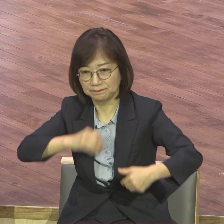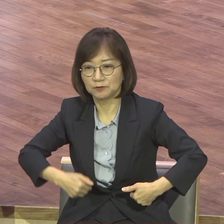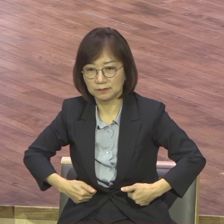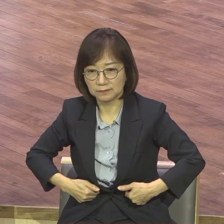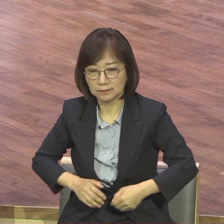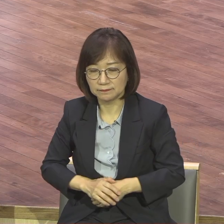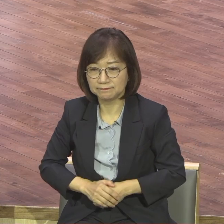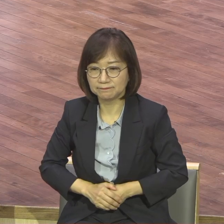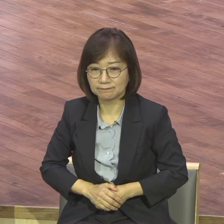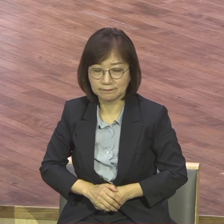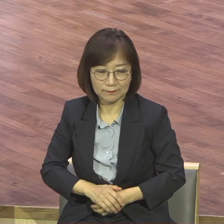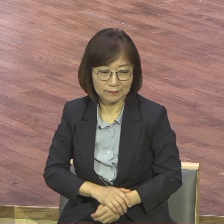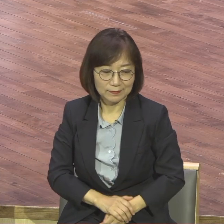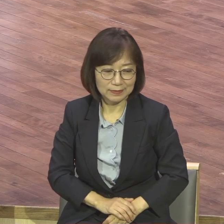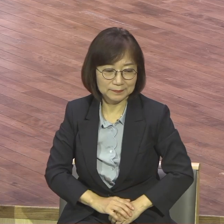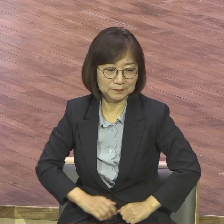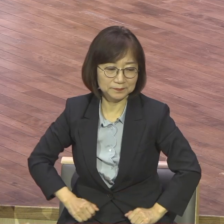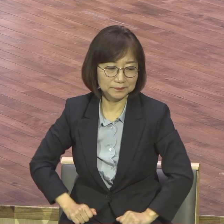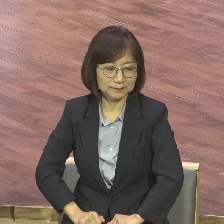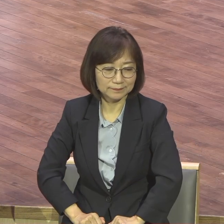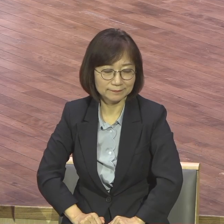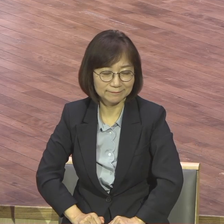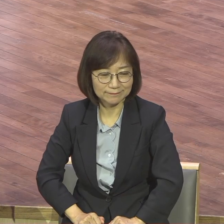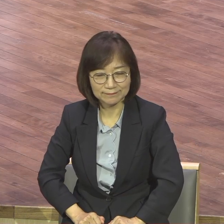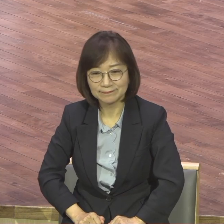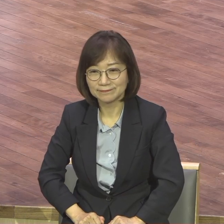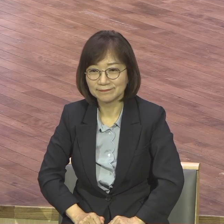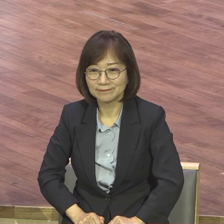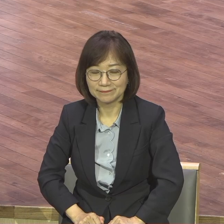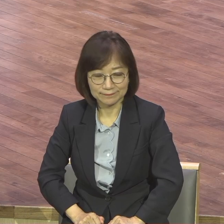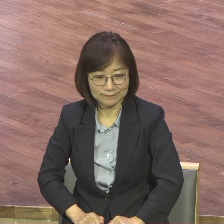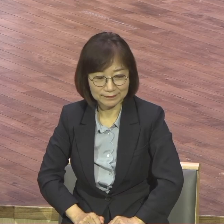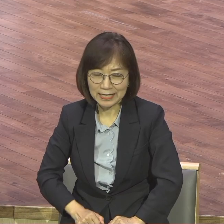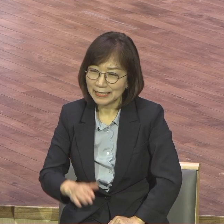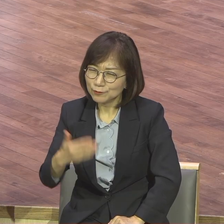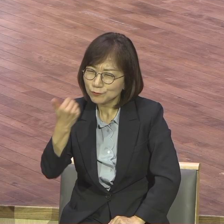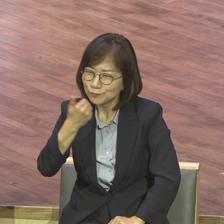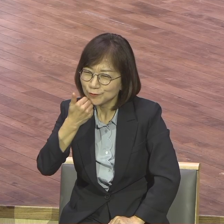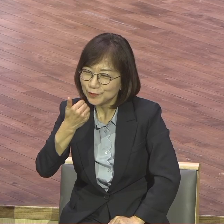때문에. 어느 목사님 그랬죠. 어느 봉사가 예수님이 아마